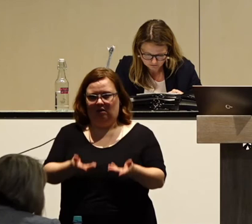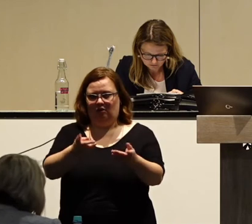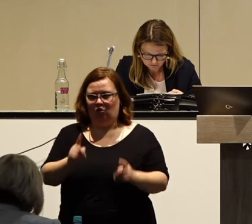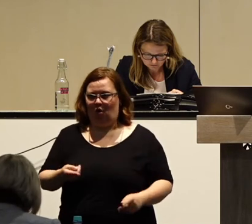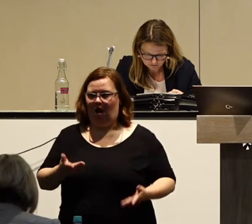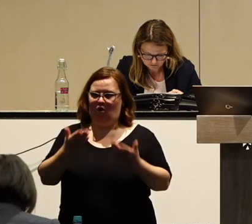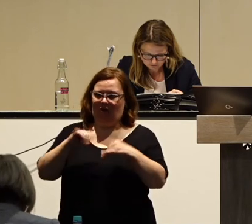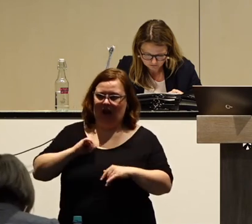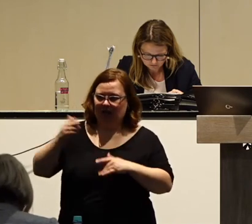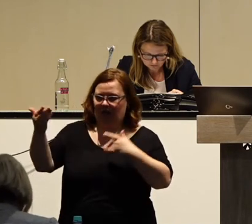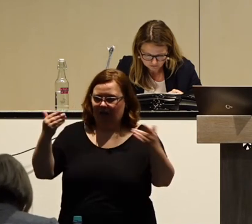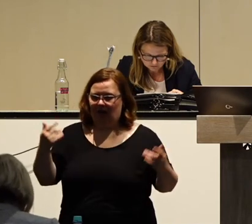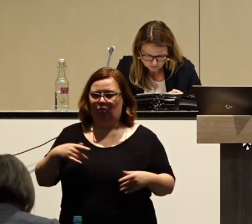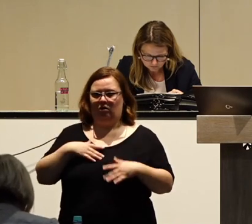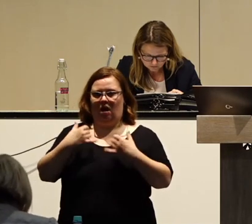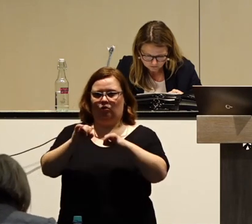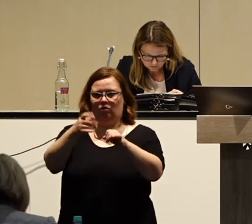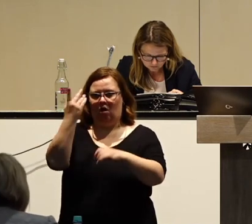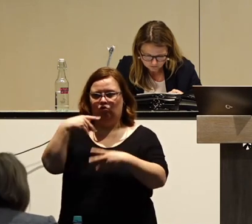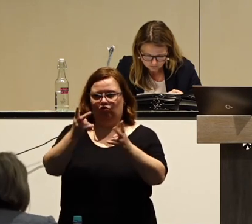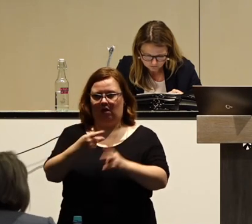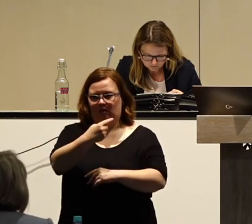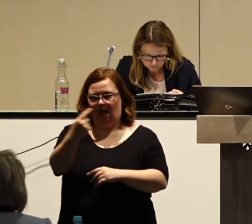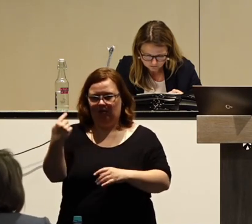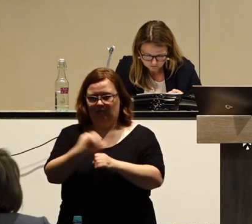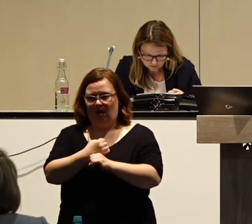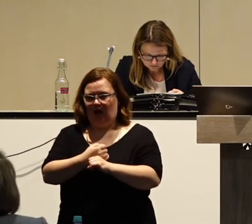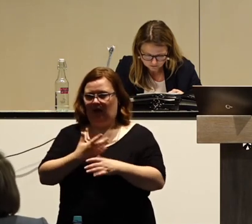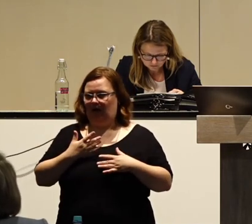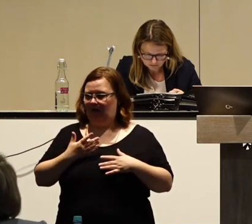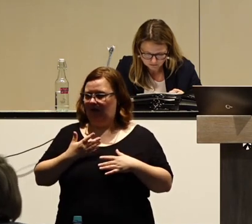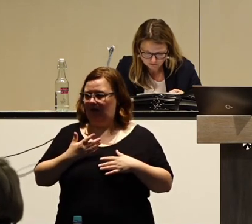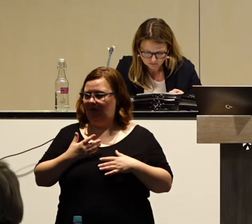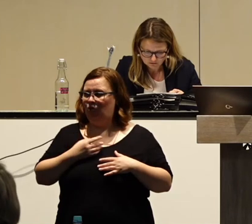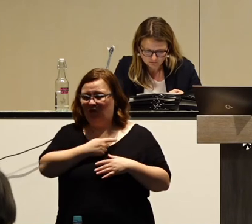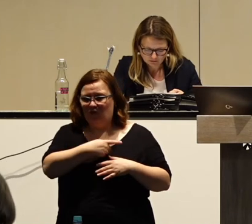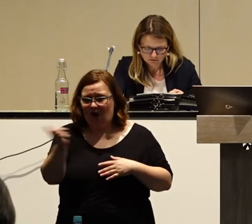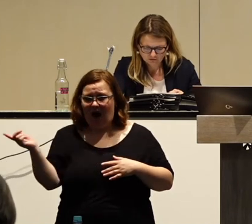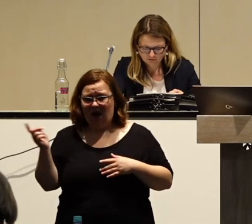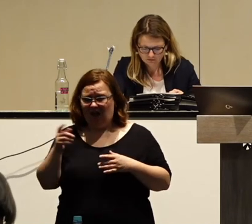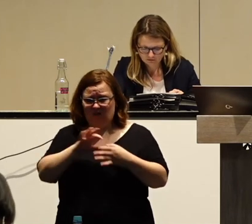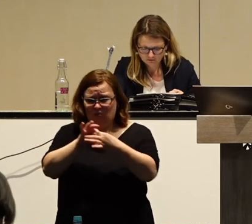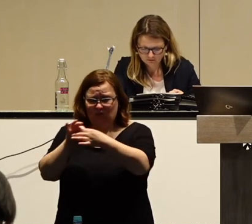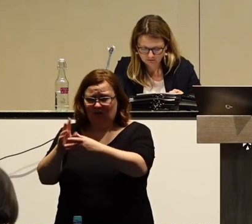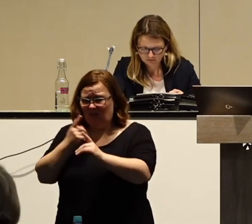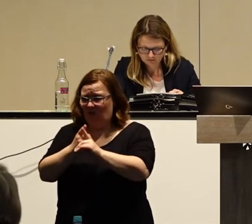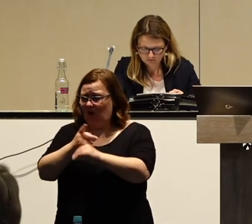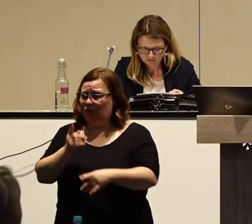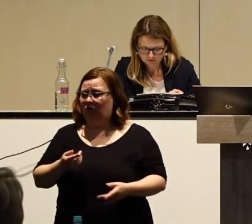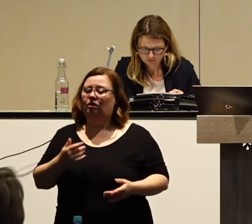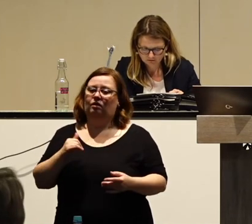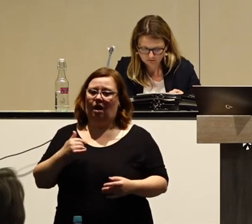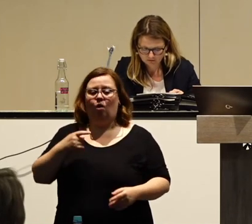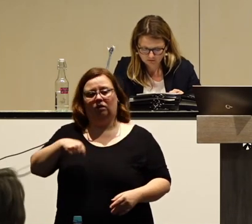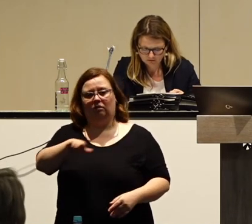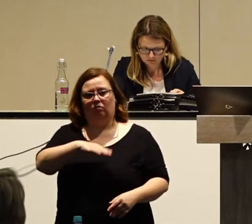es an freie Träger übergeben, er wird es mit Akteuren aus der Stadt selber machen. Das trifft für alle zu und das ist einzuhalten. Ja, auch in